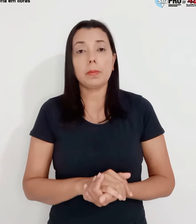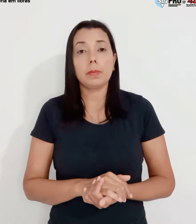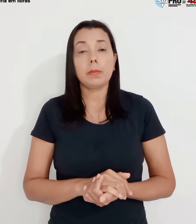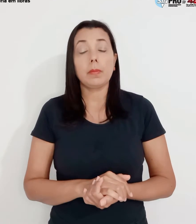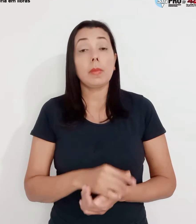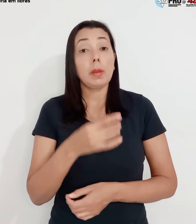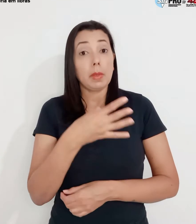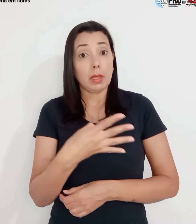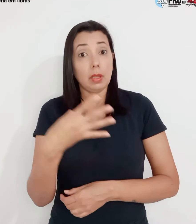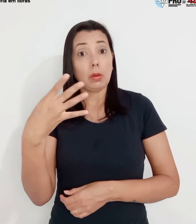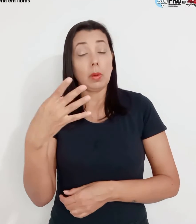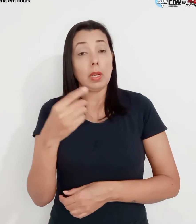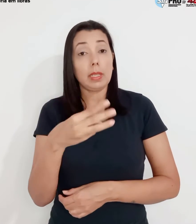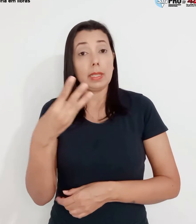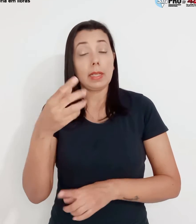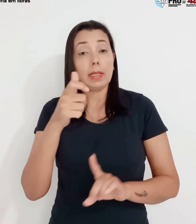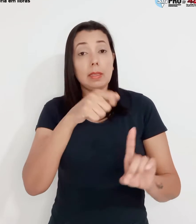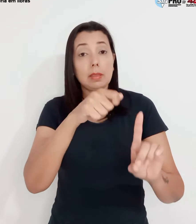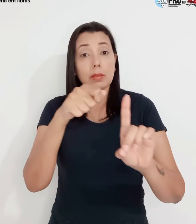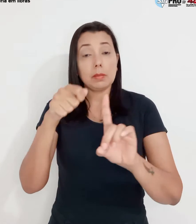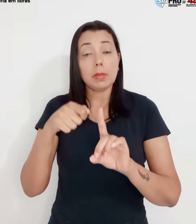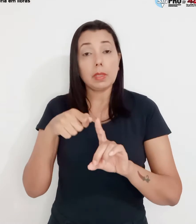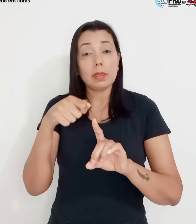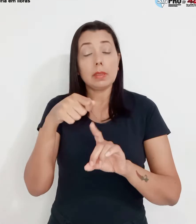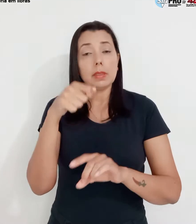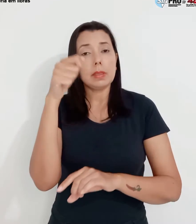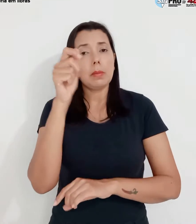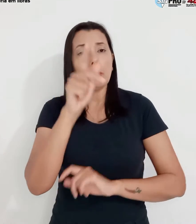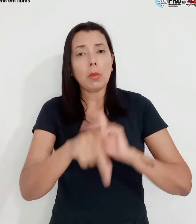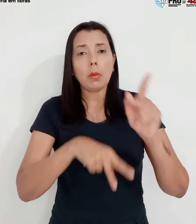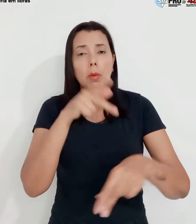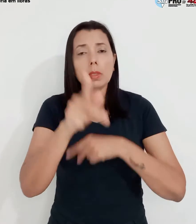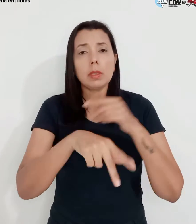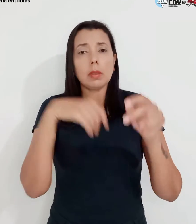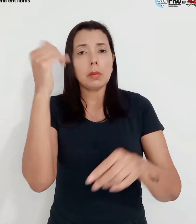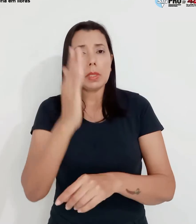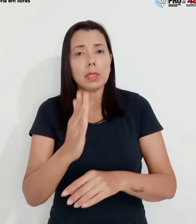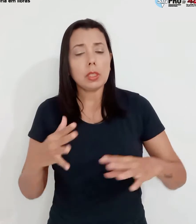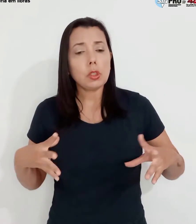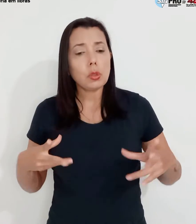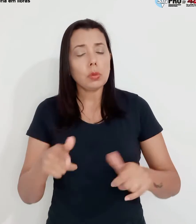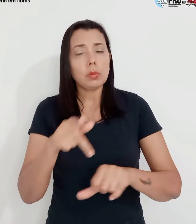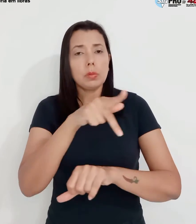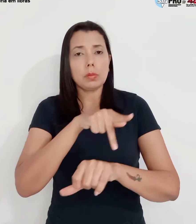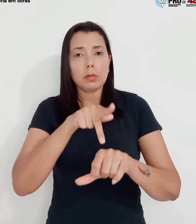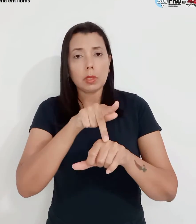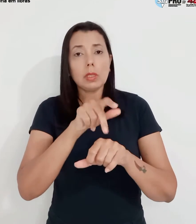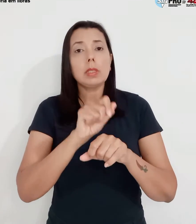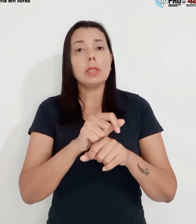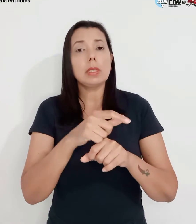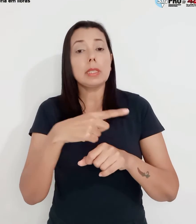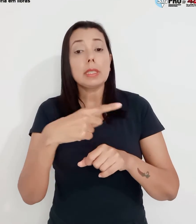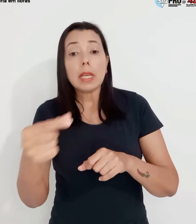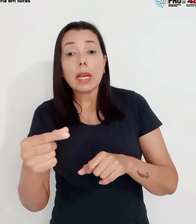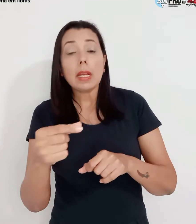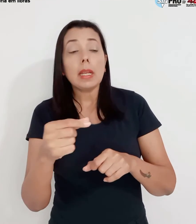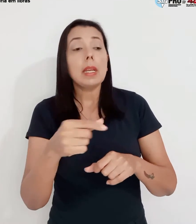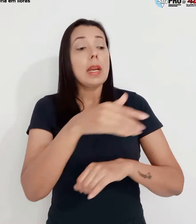quarta vez em três meses, brasileiras e brasileiros de todo o país saem às ruas neste